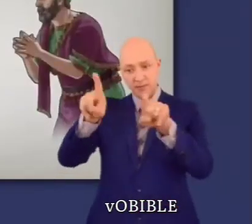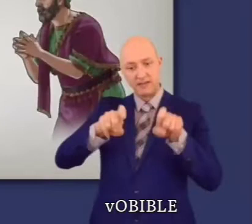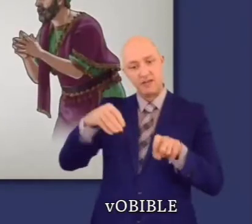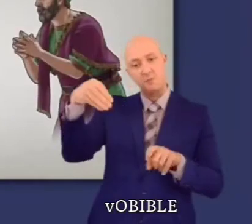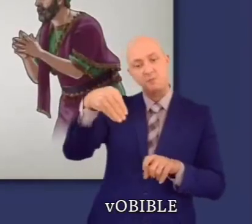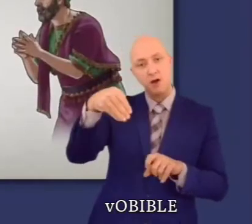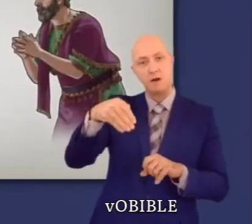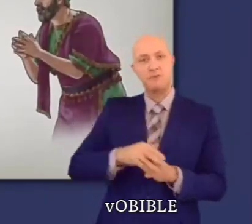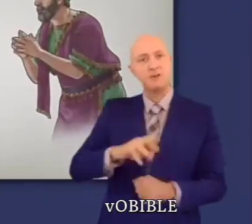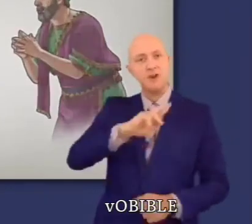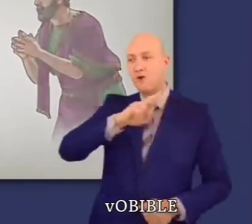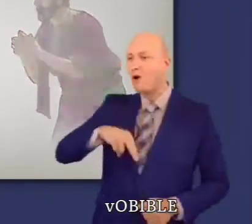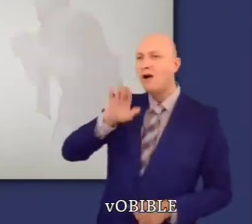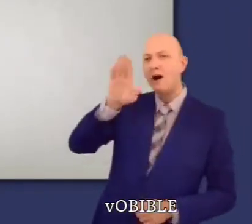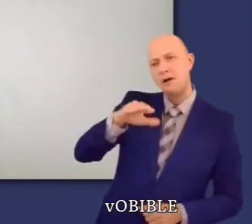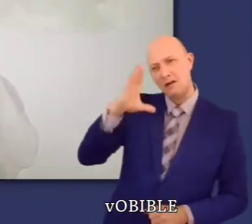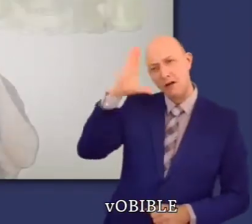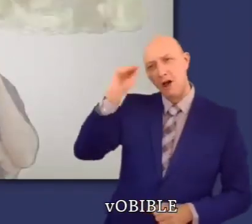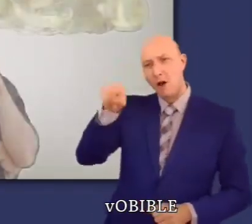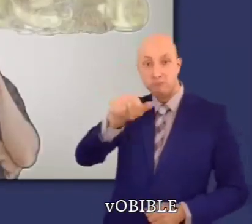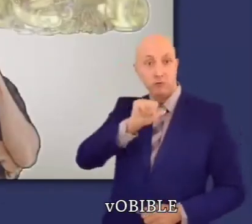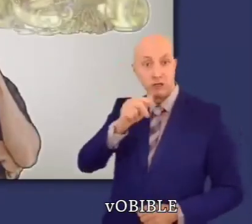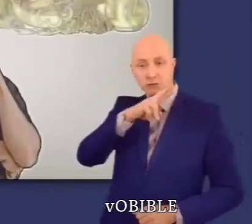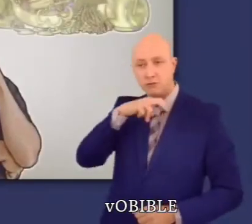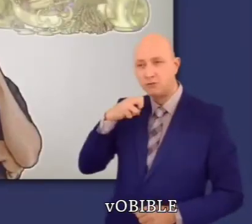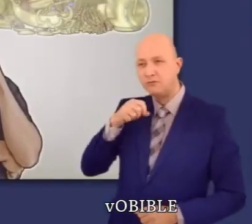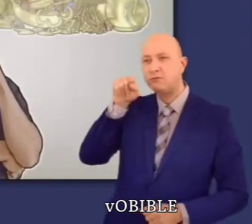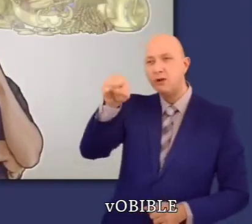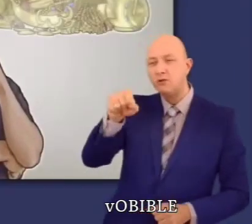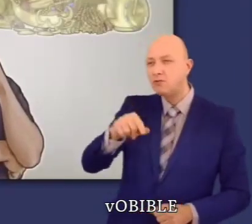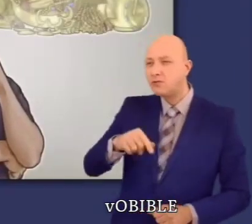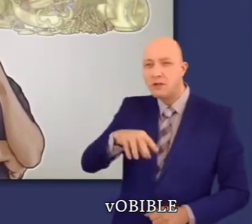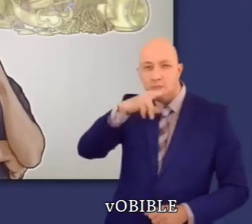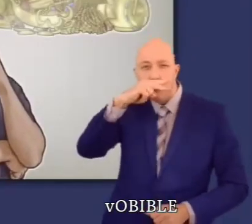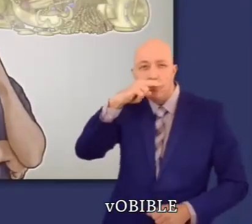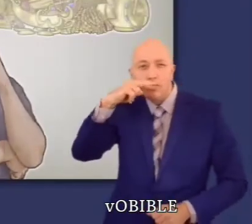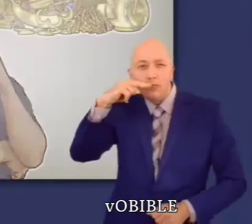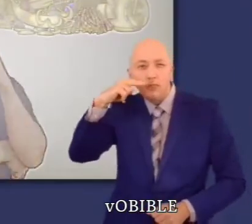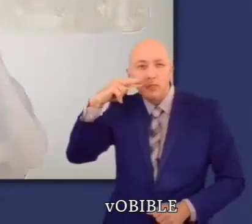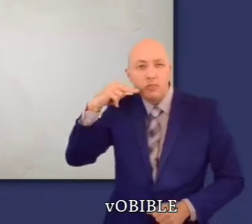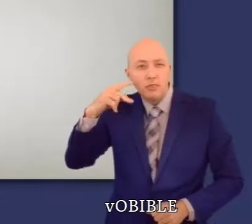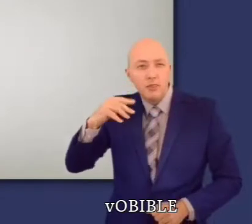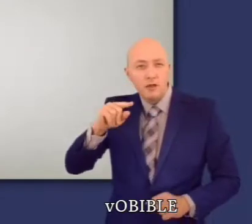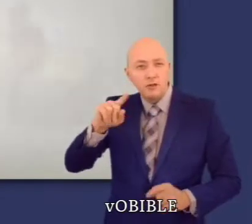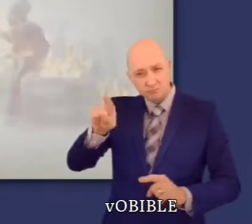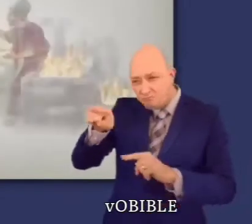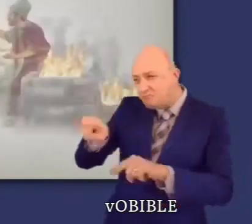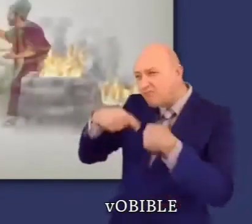Dans le chapitre 21, le peuple se plaint à nouveau de la manne et la qualifie de pain méprisable.